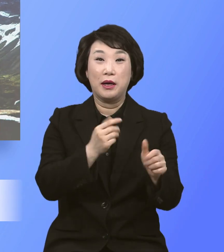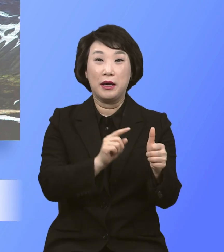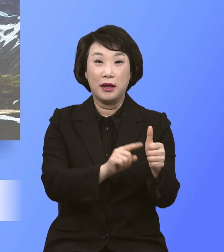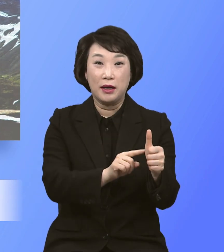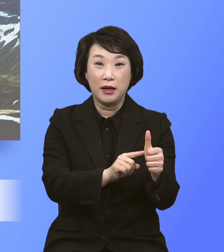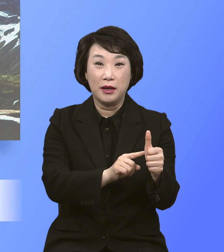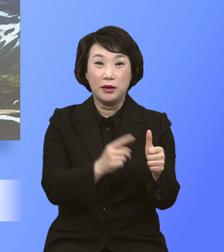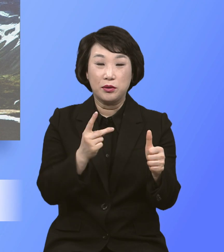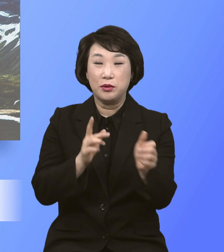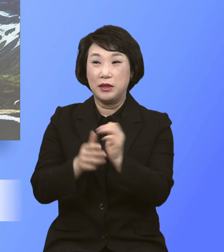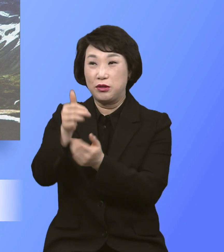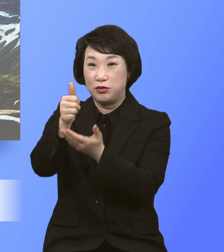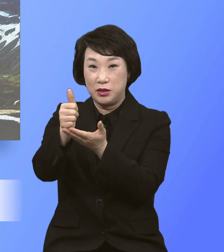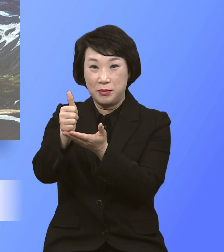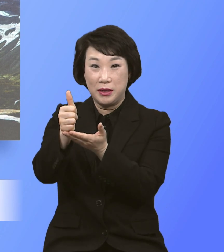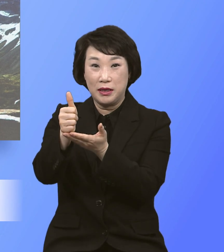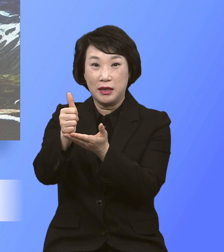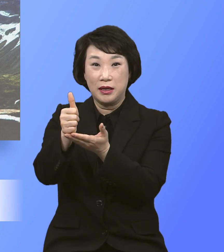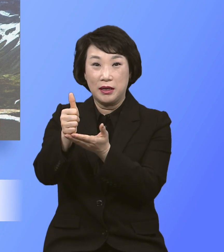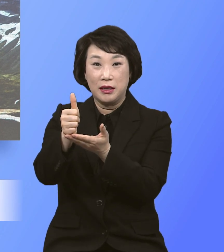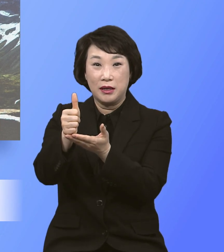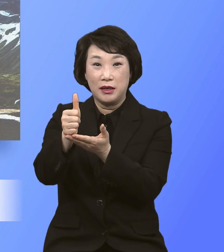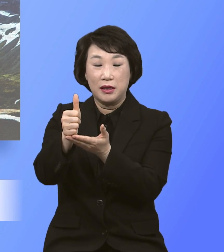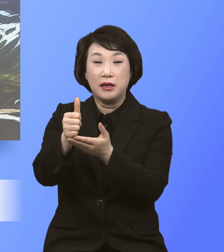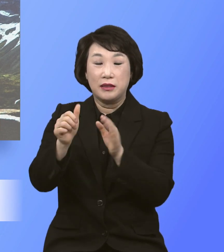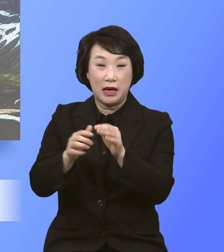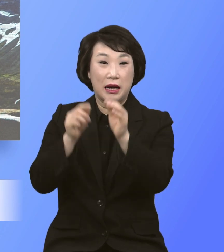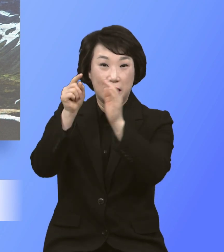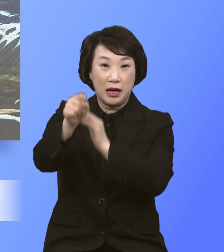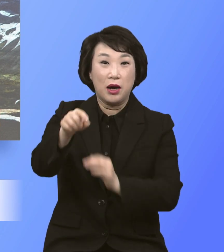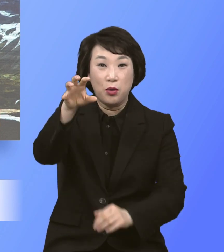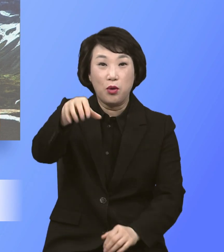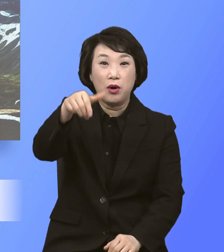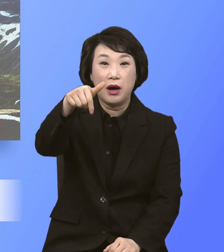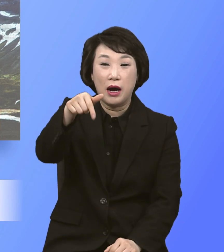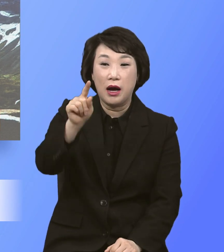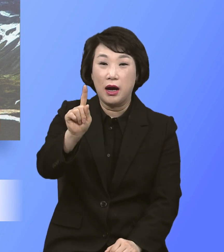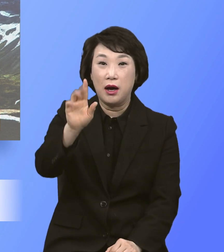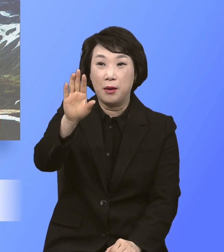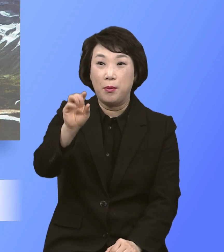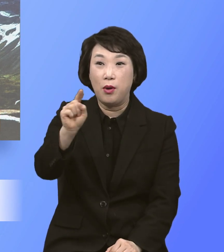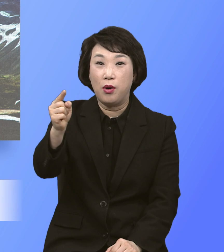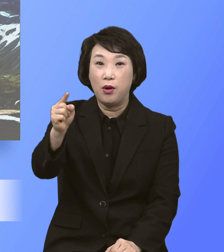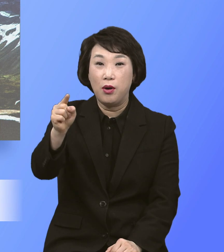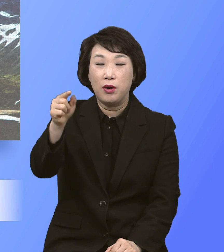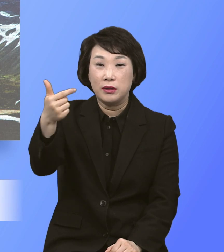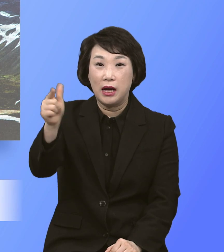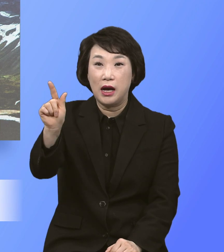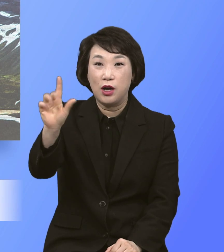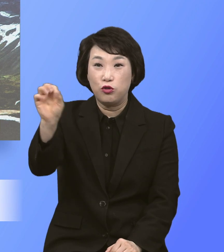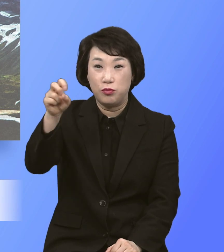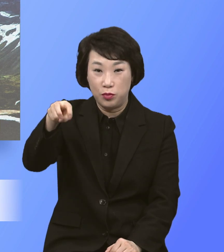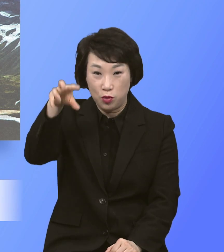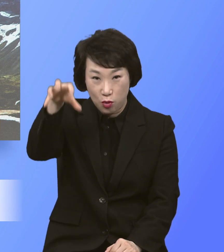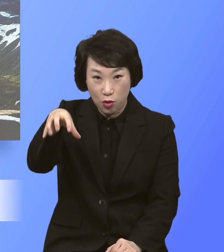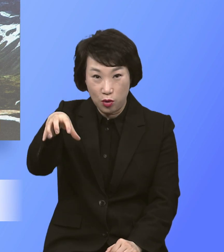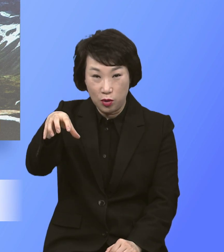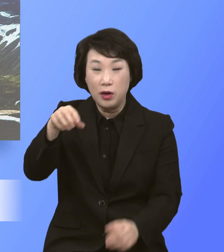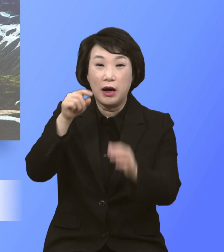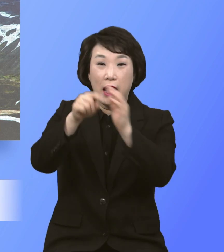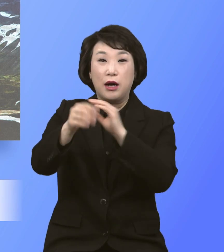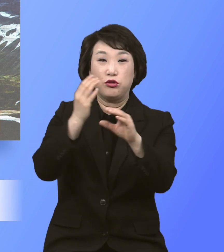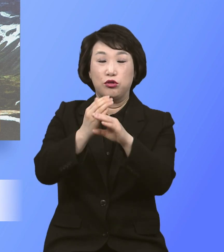그리고 예수께서 가버나움에 들어가셨다가 거기서 한